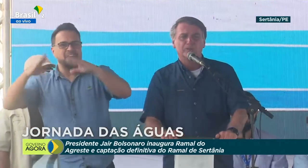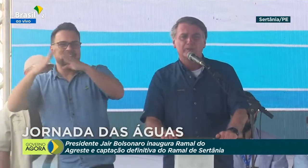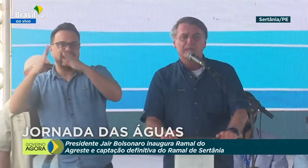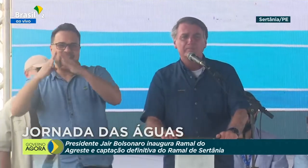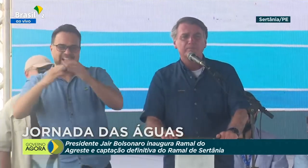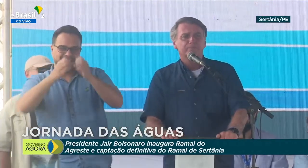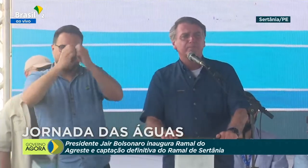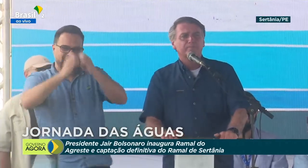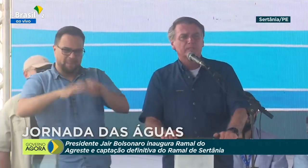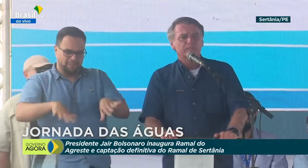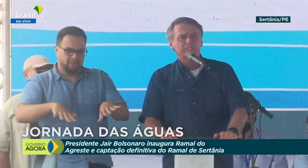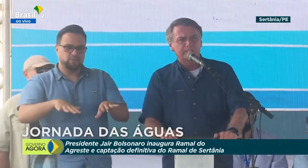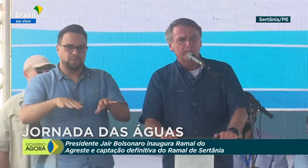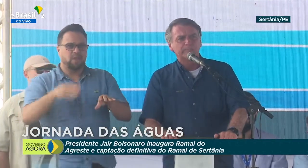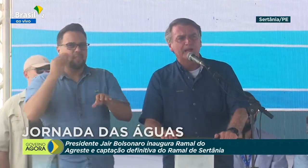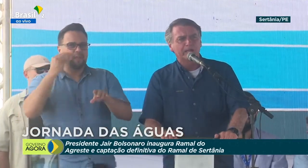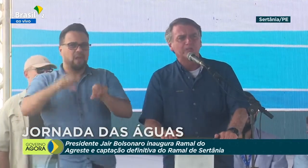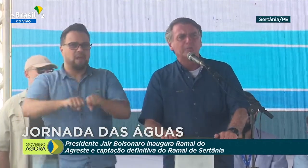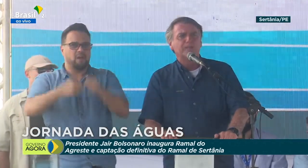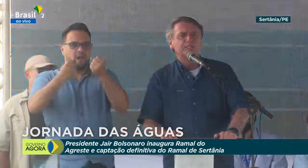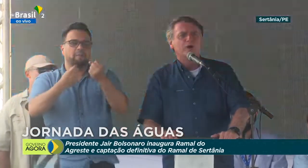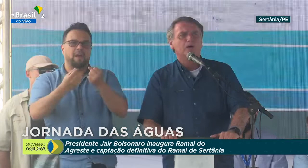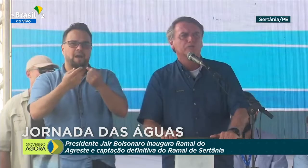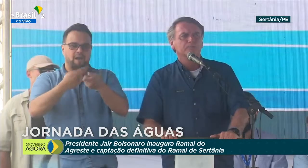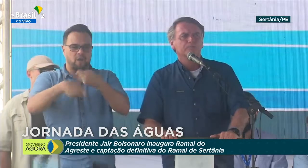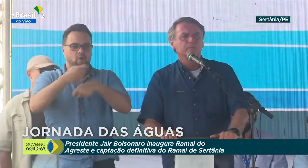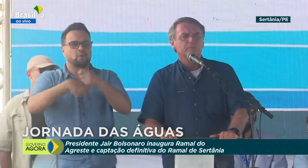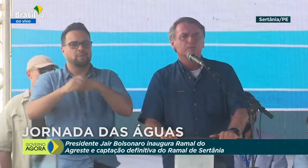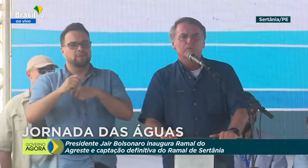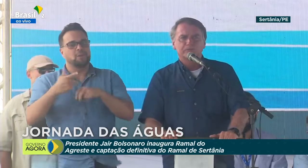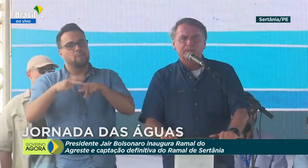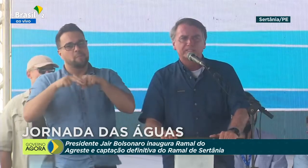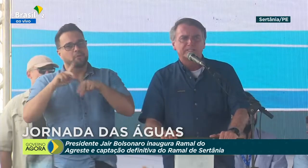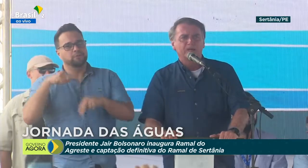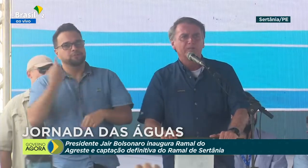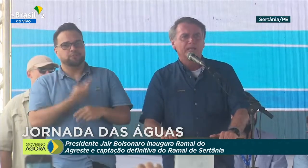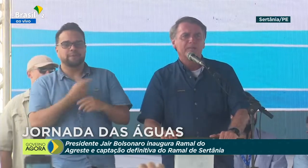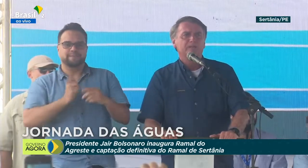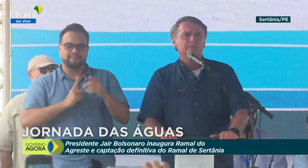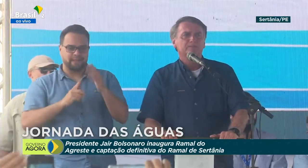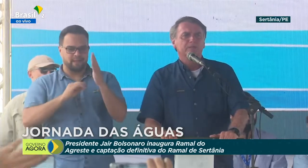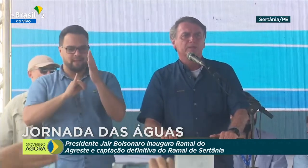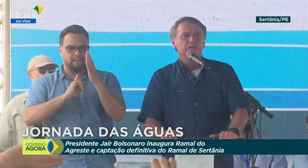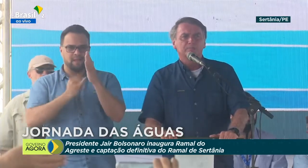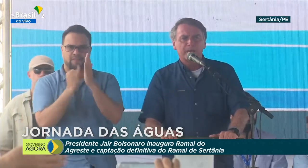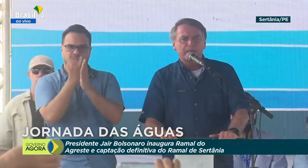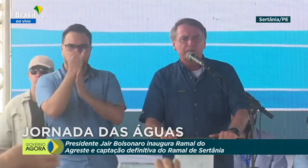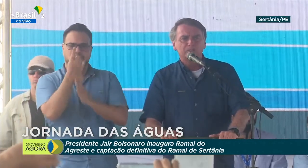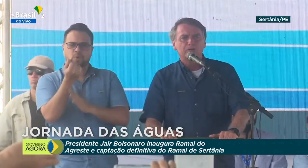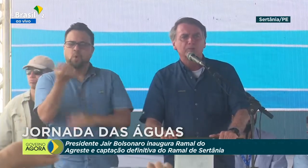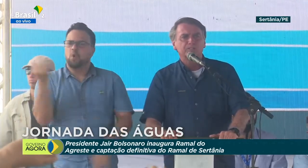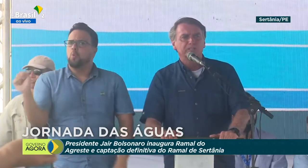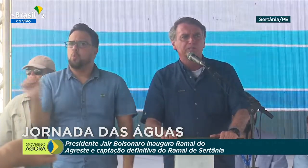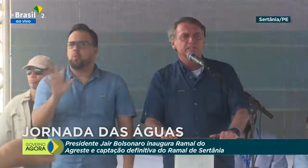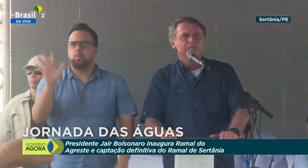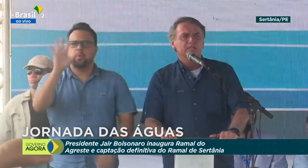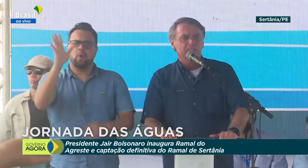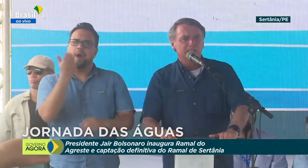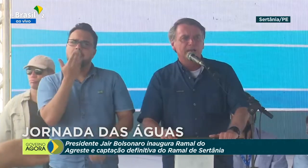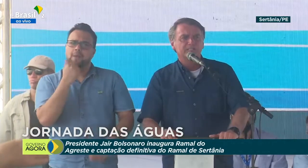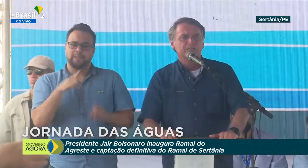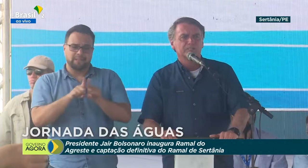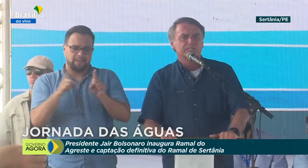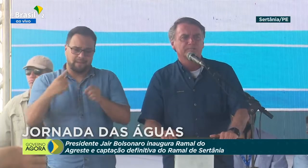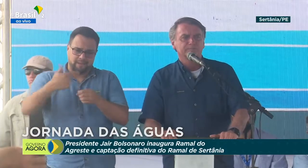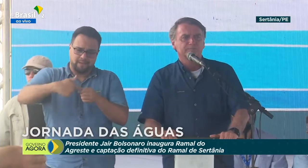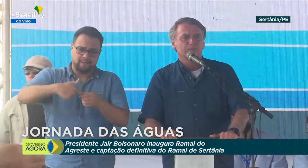quebrar a economia, estamos pagando um preço alto, com inflação em alimentos, preço de combustíveis e